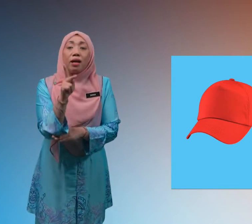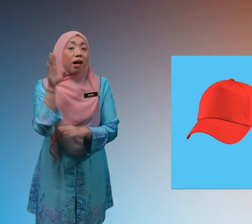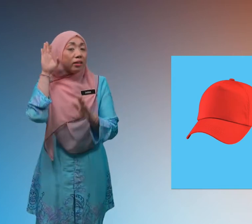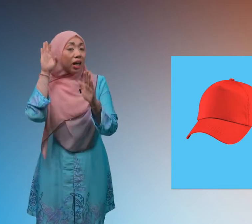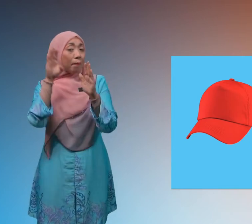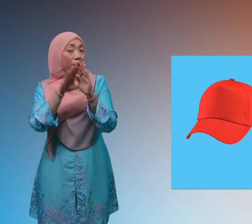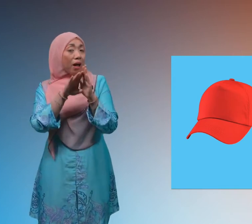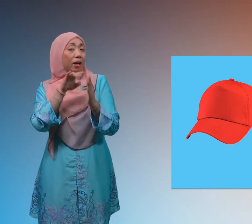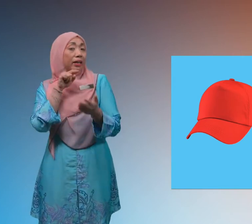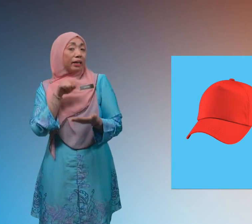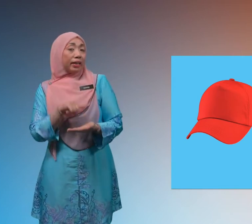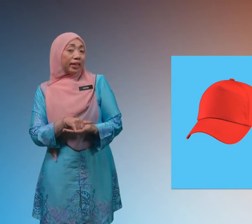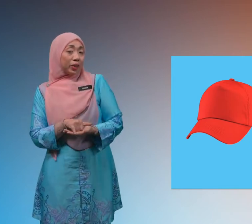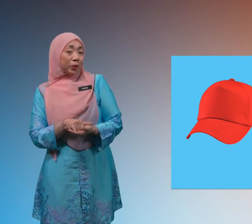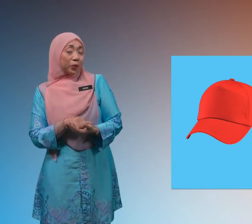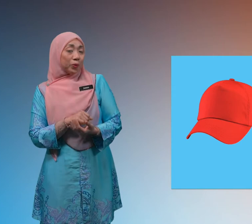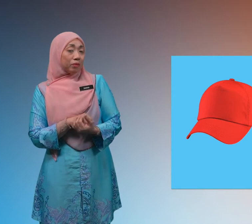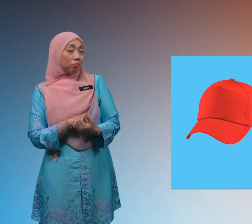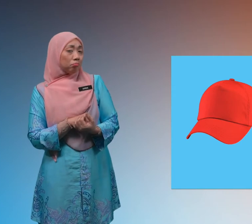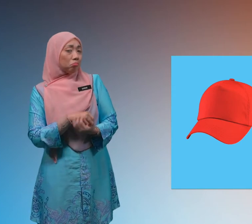apakah gambar itu?